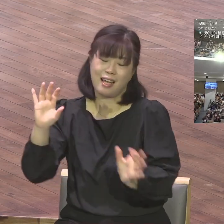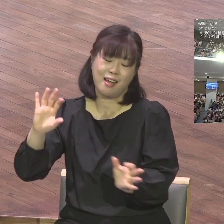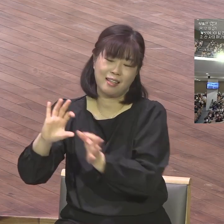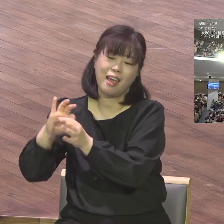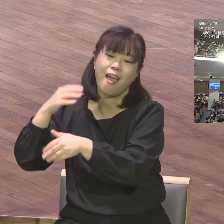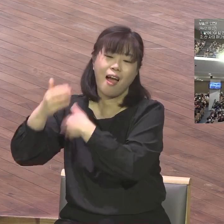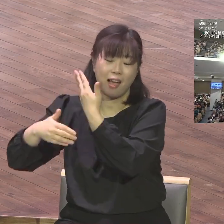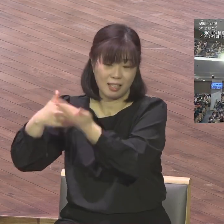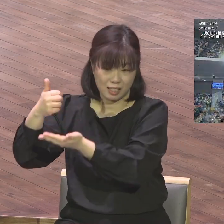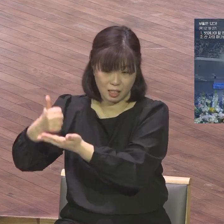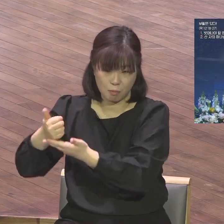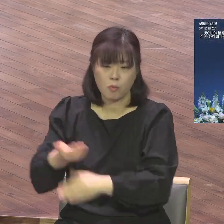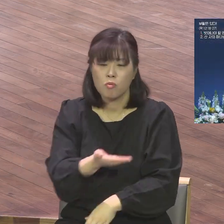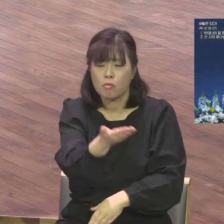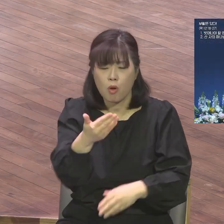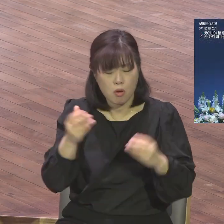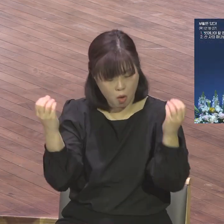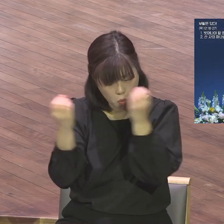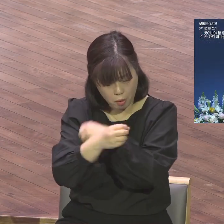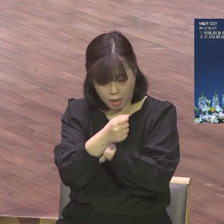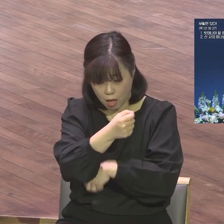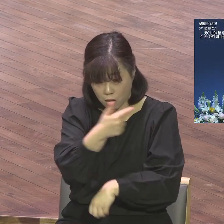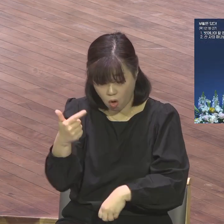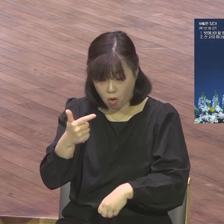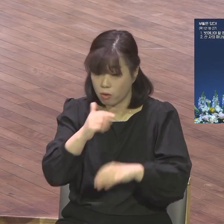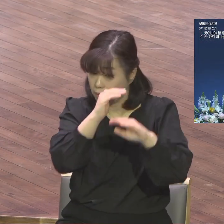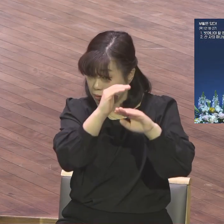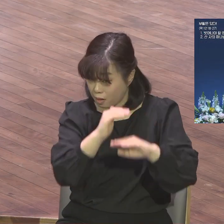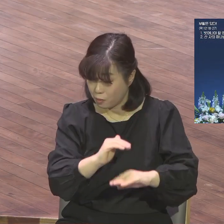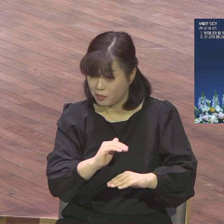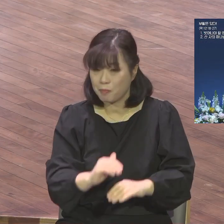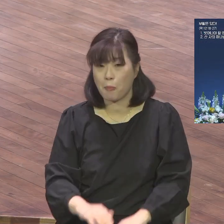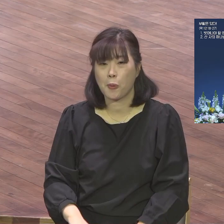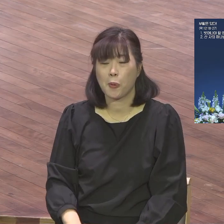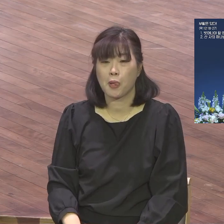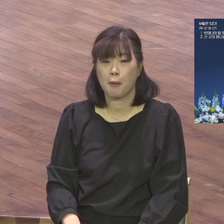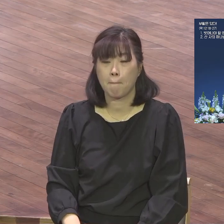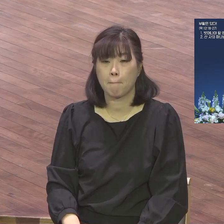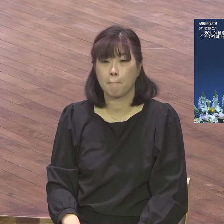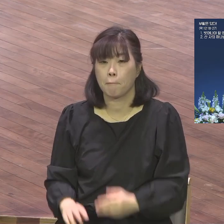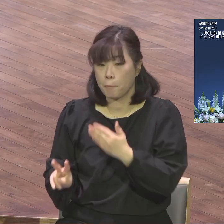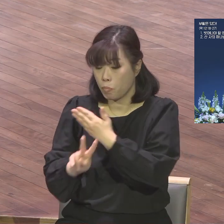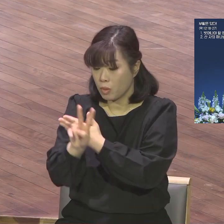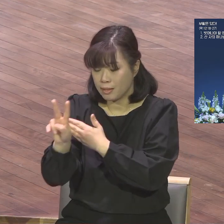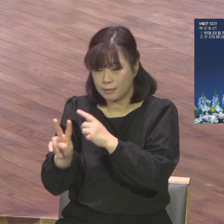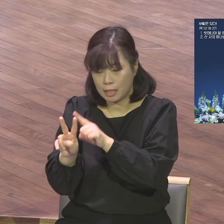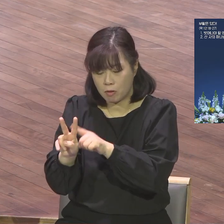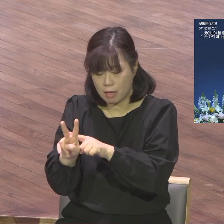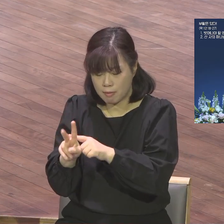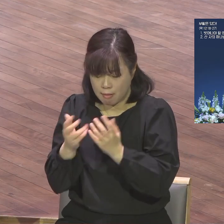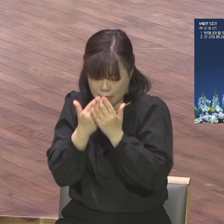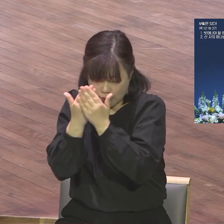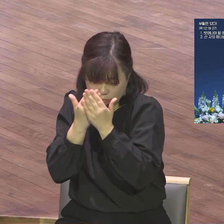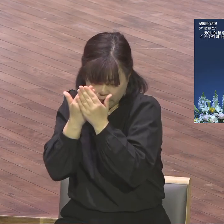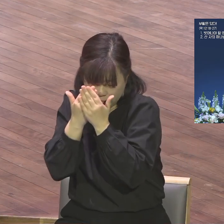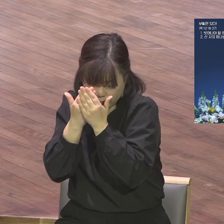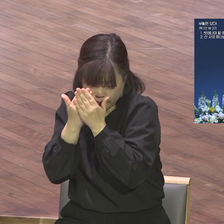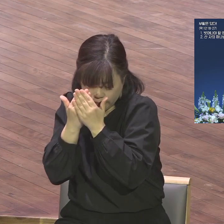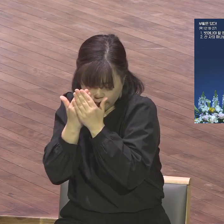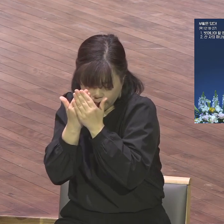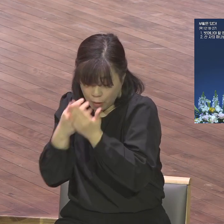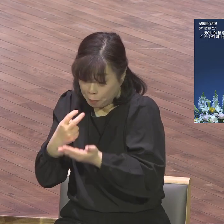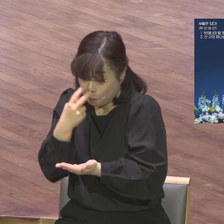예수님은 사두개인들이 잘 알고 있다고 자부하던 모세오경 말씀 중에서 한